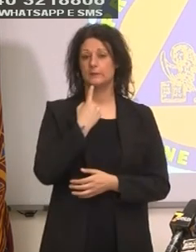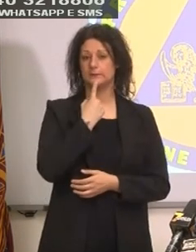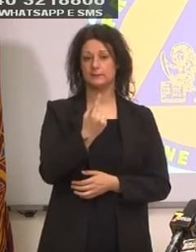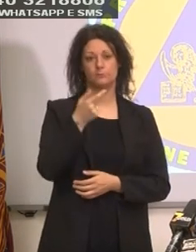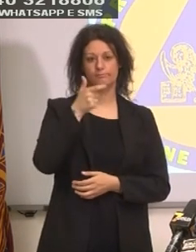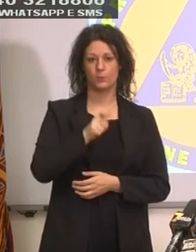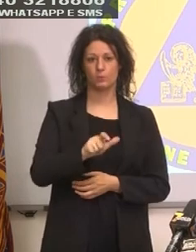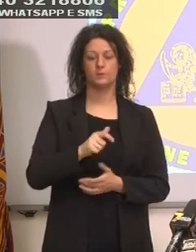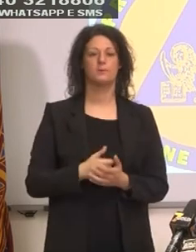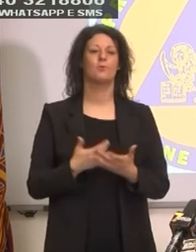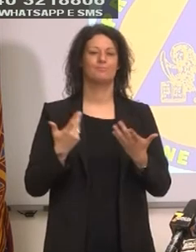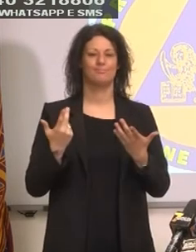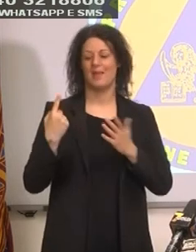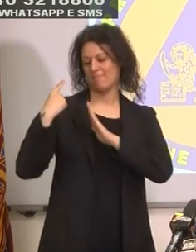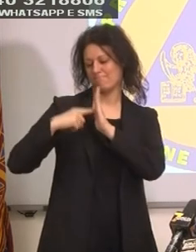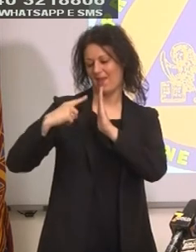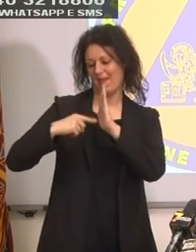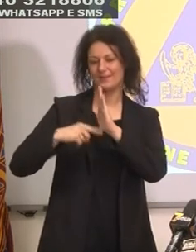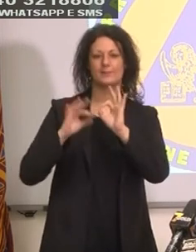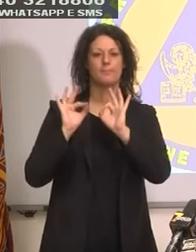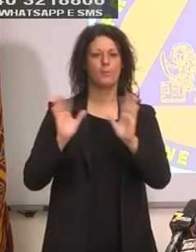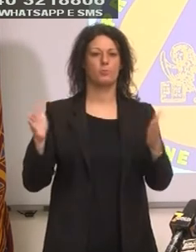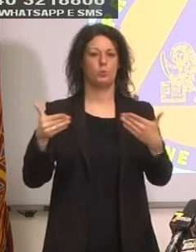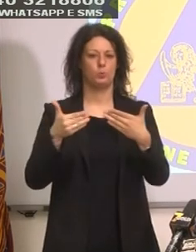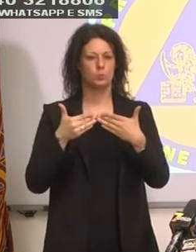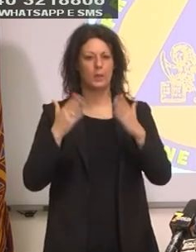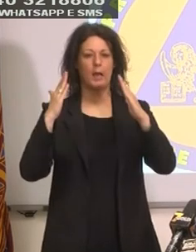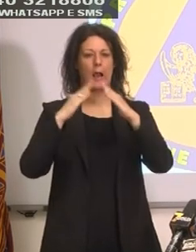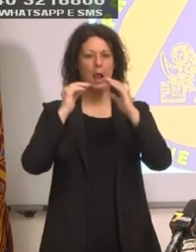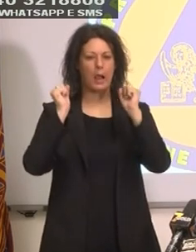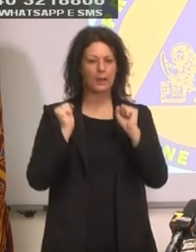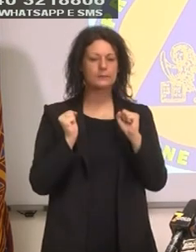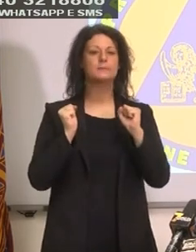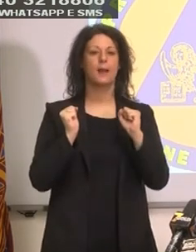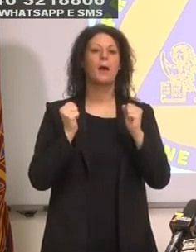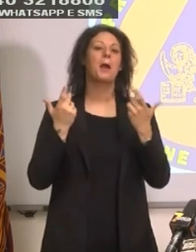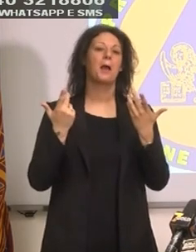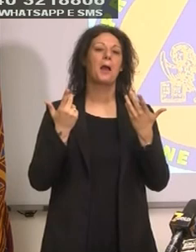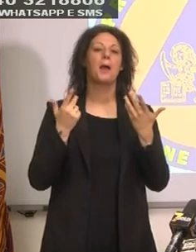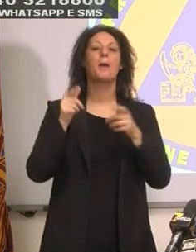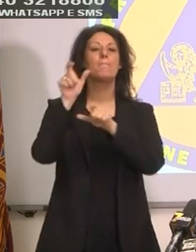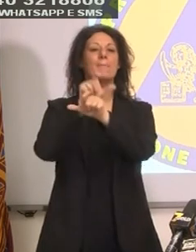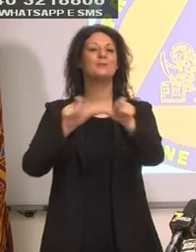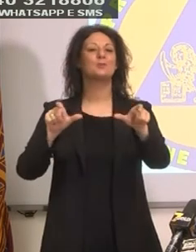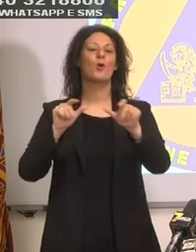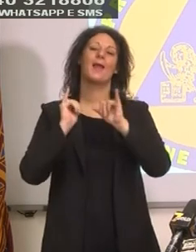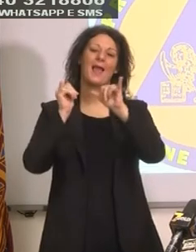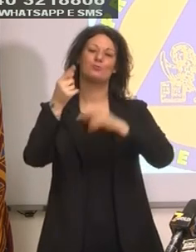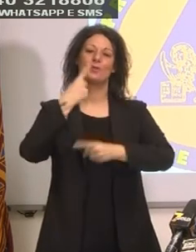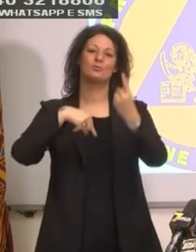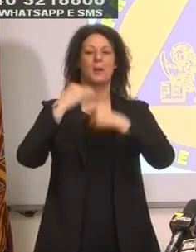dopo tutti questi mesi di lockdown, di chiusura in casa, cioè tutti coloro che escono dicono vabbè, facciamo la festa della liberazione tutti i